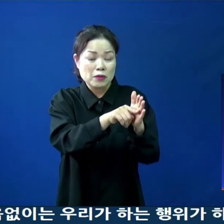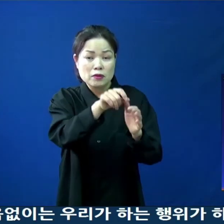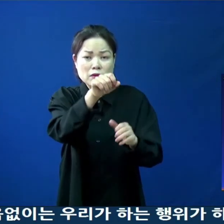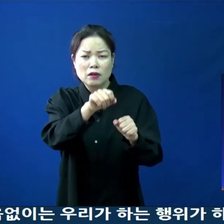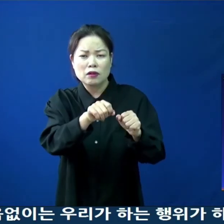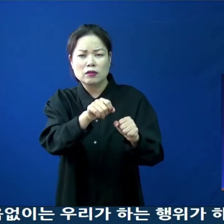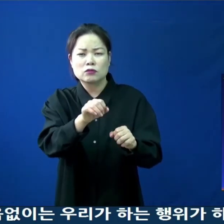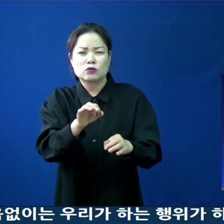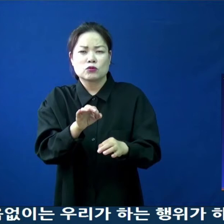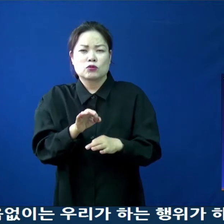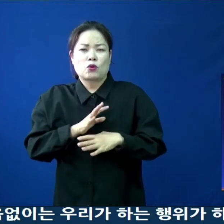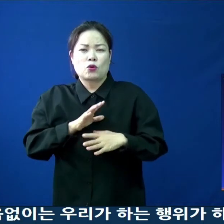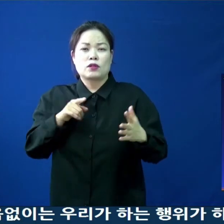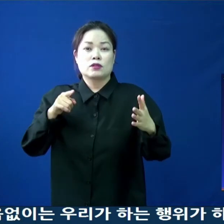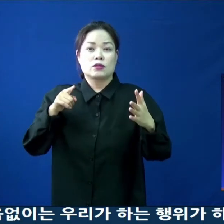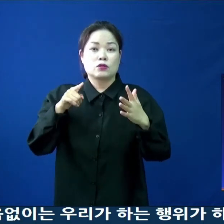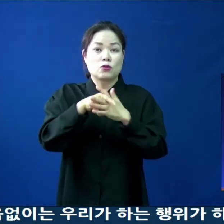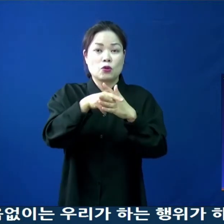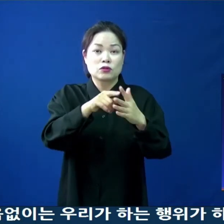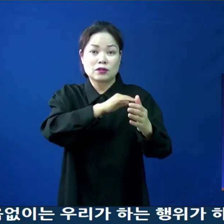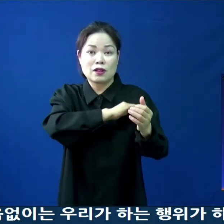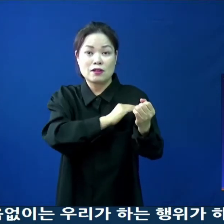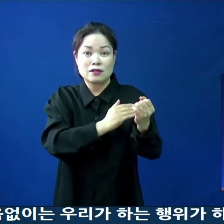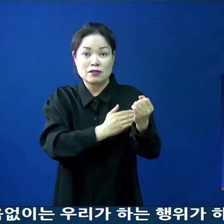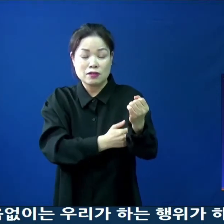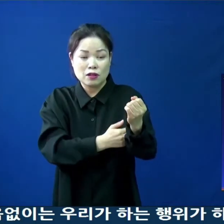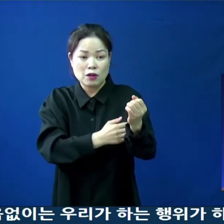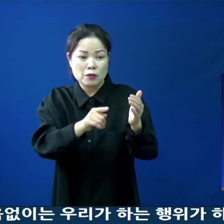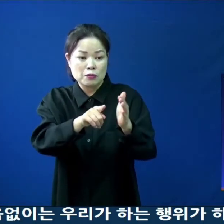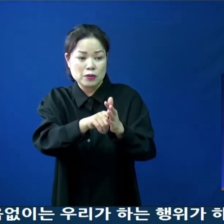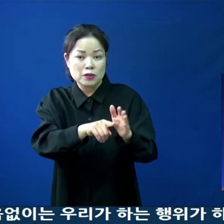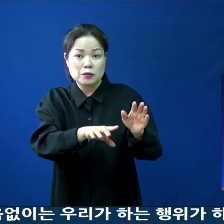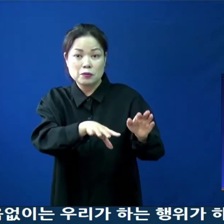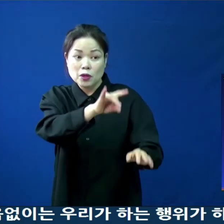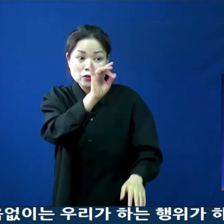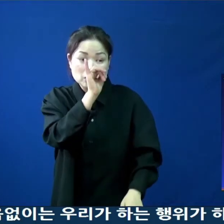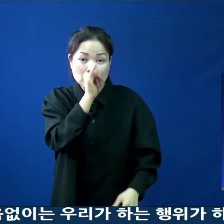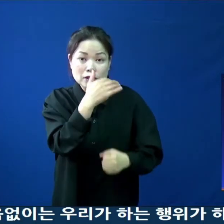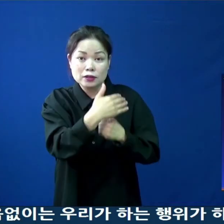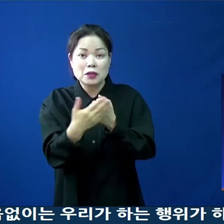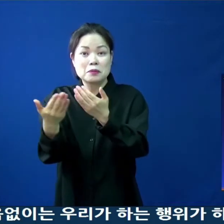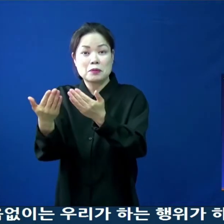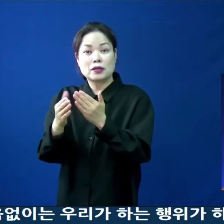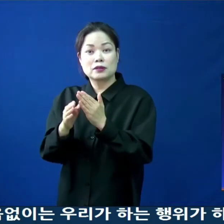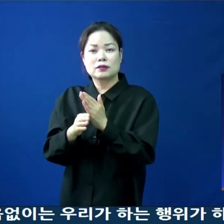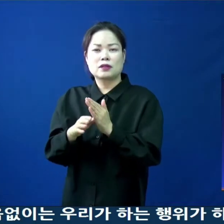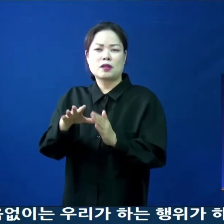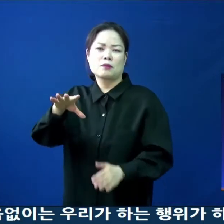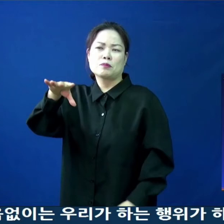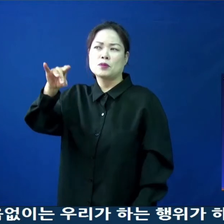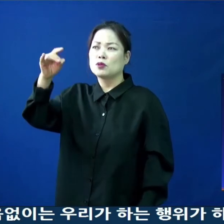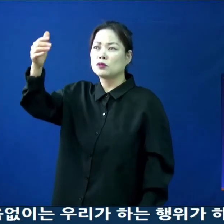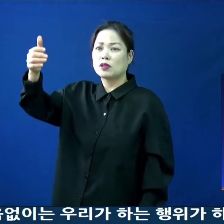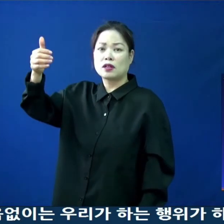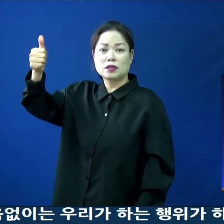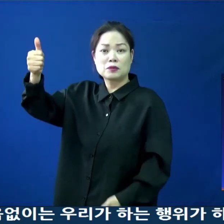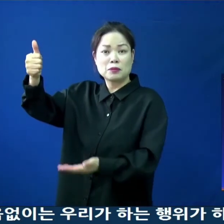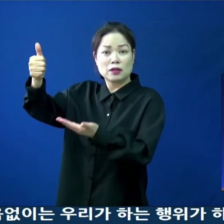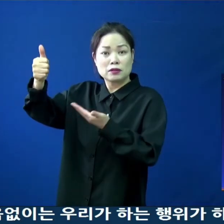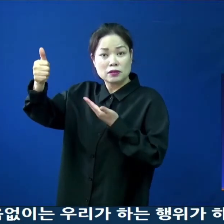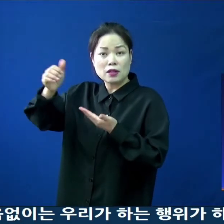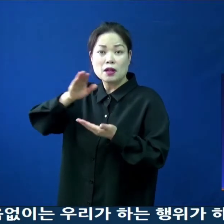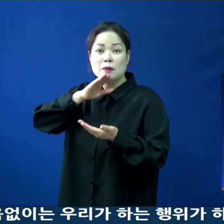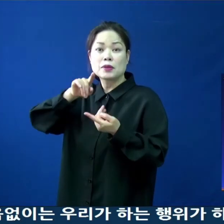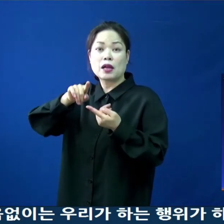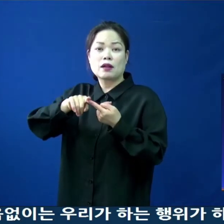대한 얼마나 놀라운 통찰력이에요. 믿음이 먼저 있고 그 은혜를 받을 때 비로소 하나님이 받으실 만한